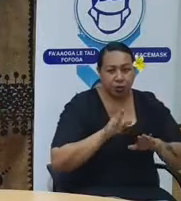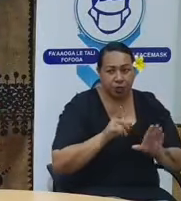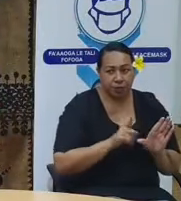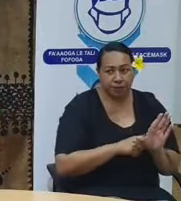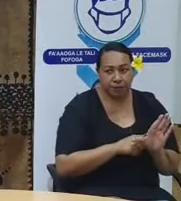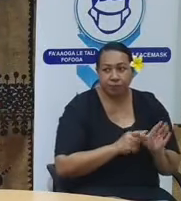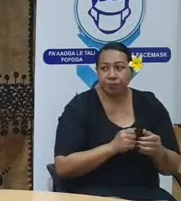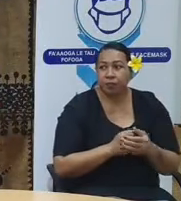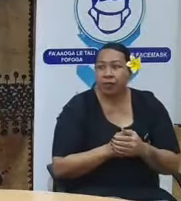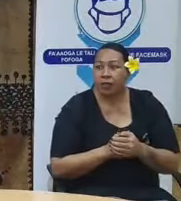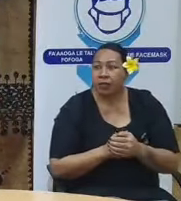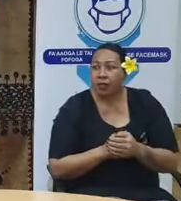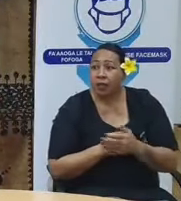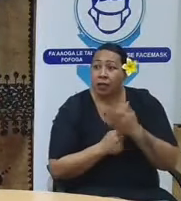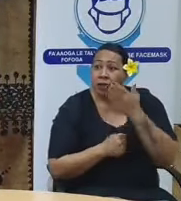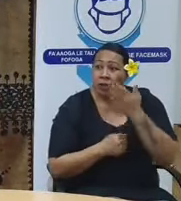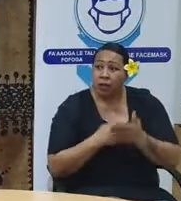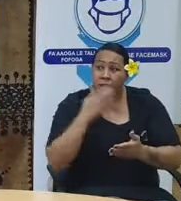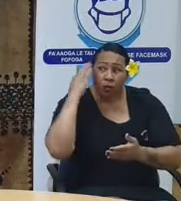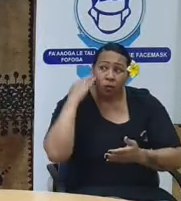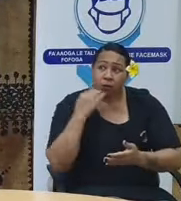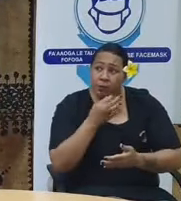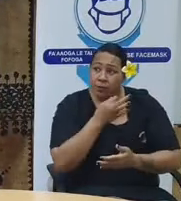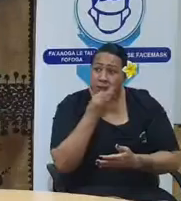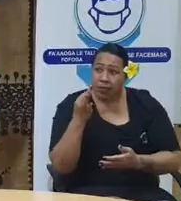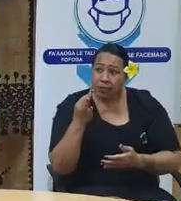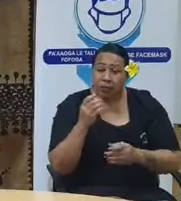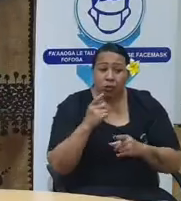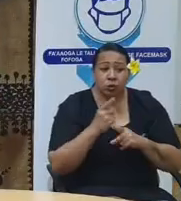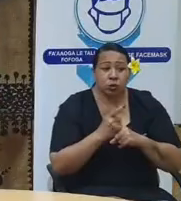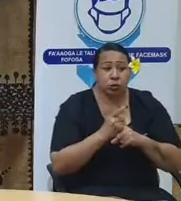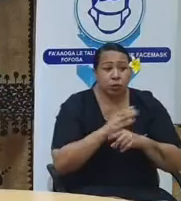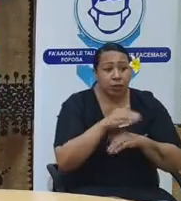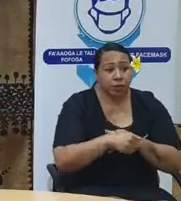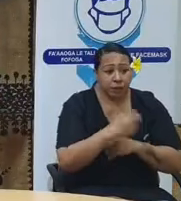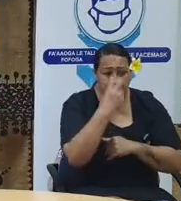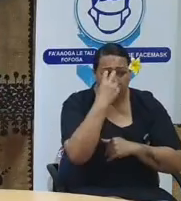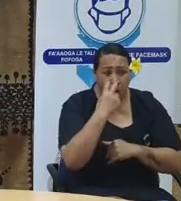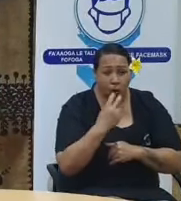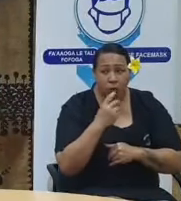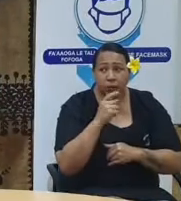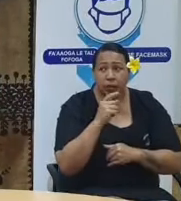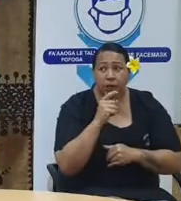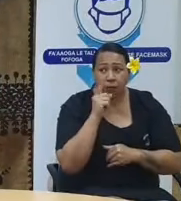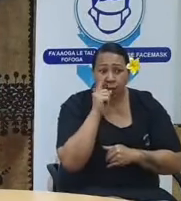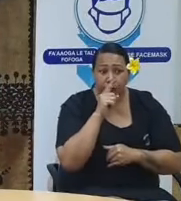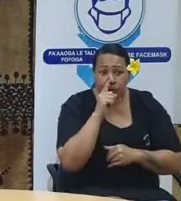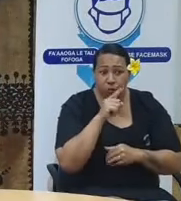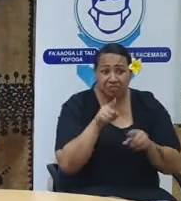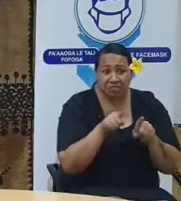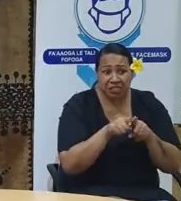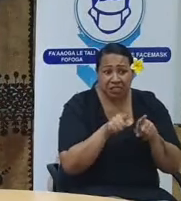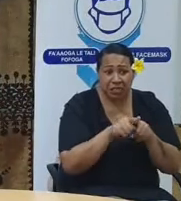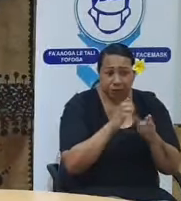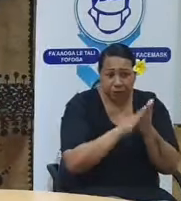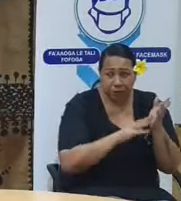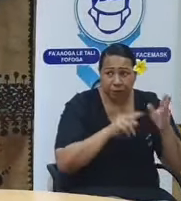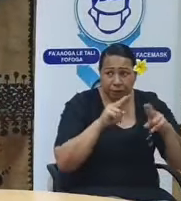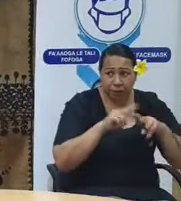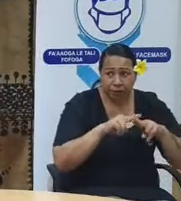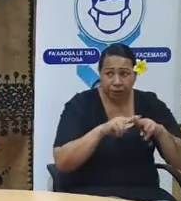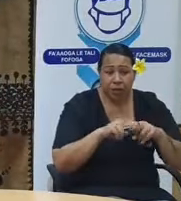so no lo to pa file to so yo le ta ta we mo to to si a lo ba yo pe fe si yo bi si wa ingo lo o mo ni